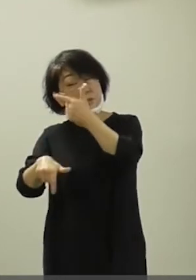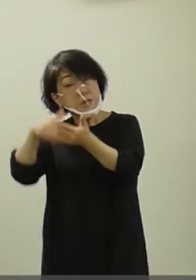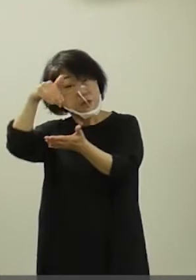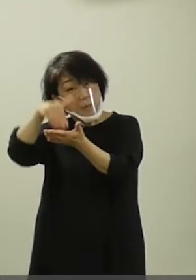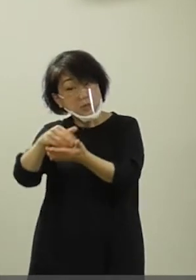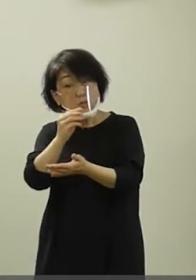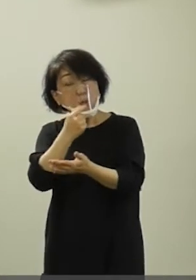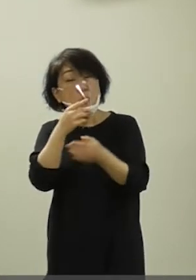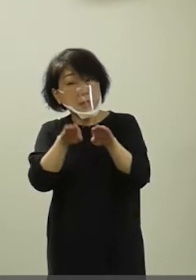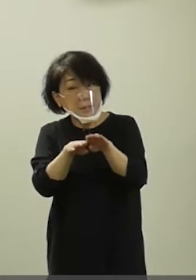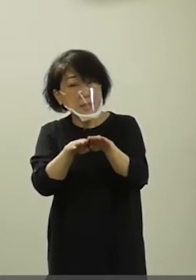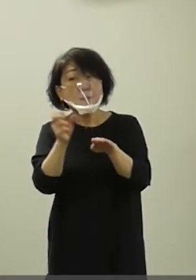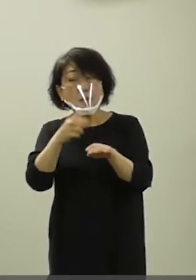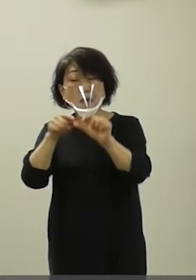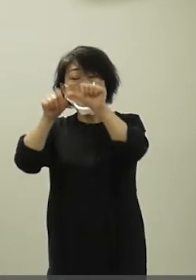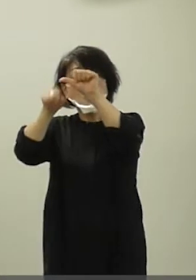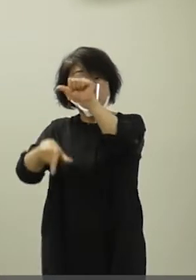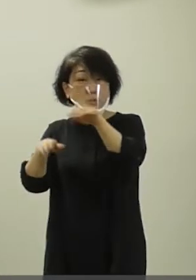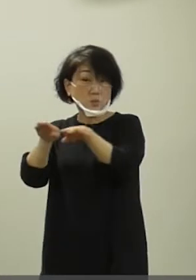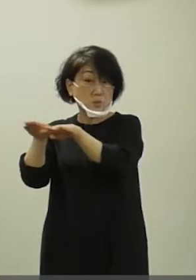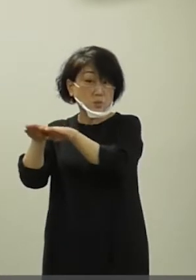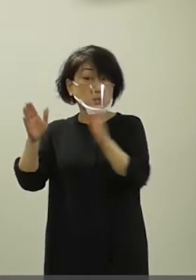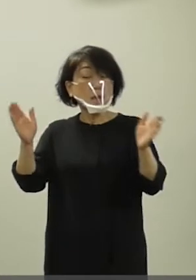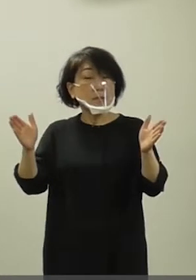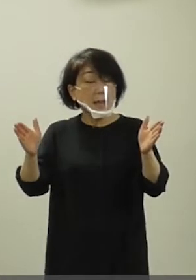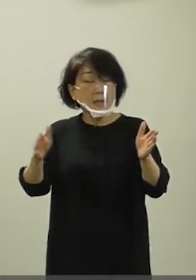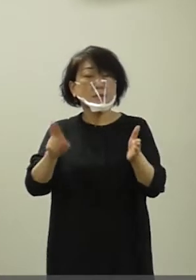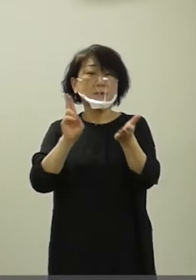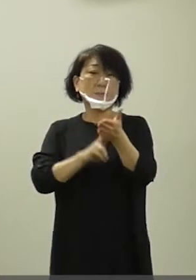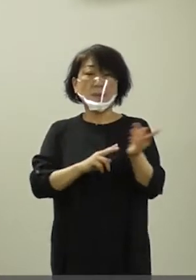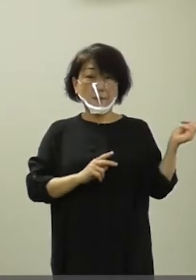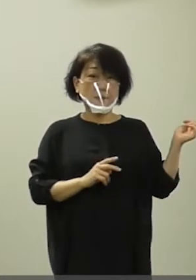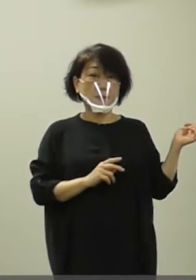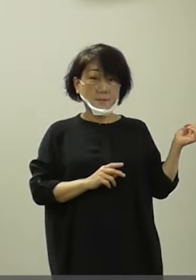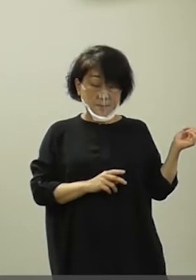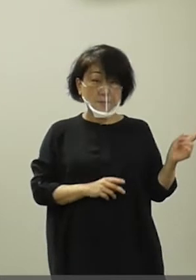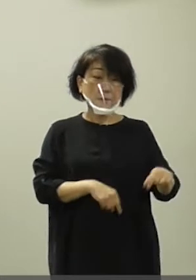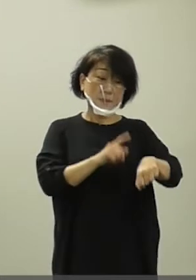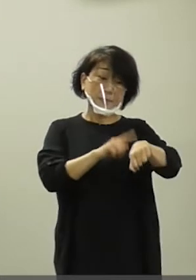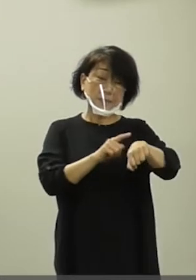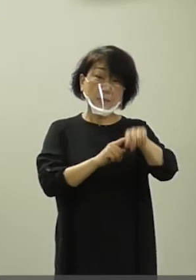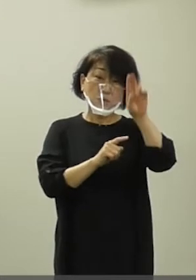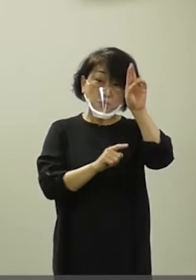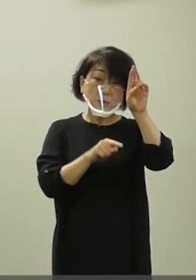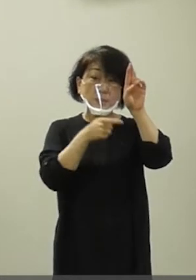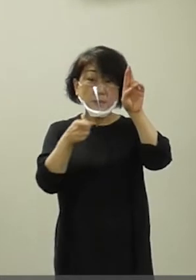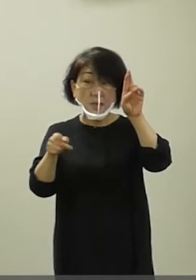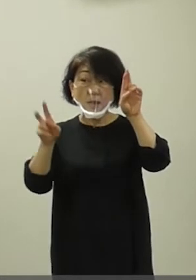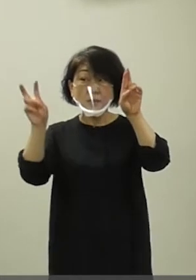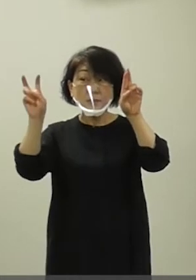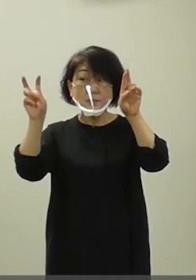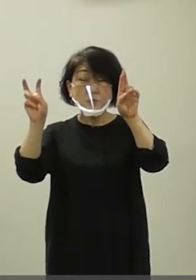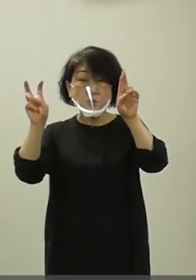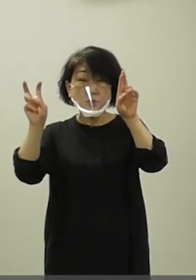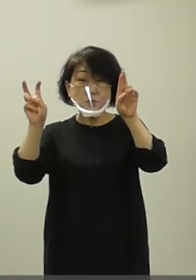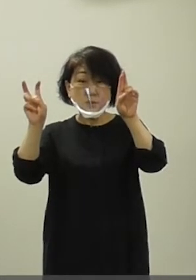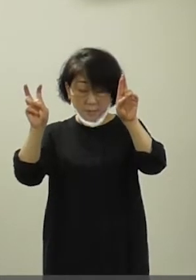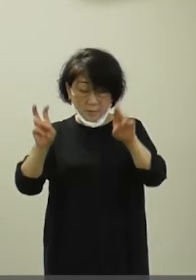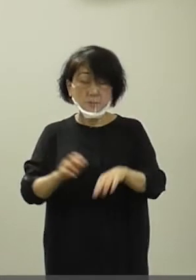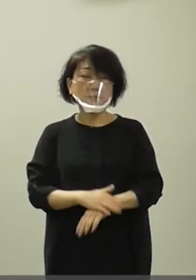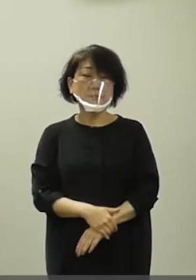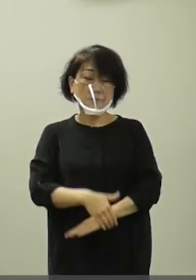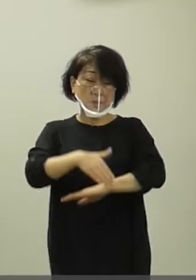土日及びゴールデンウイーク期間という塗っていただきますん時間は12時から20時fo